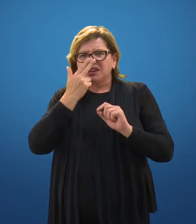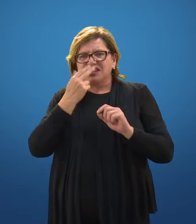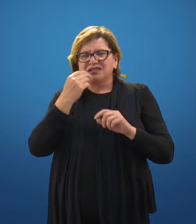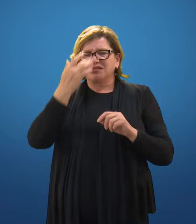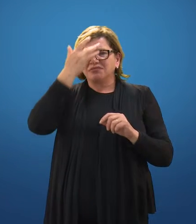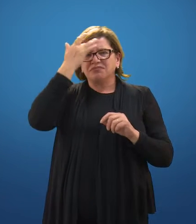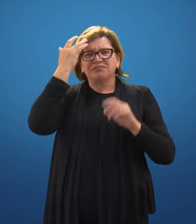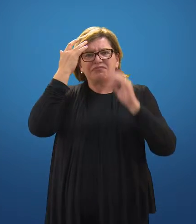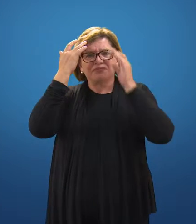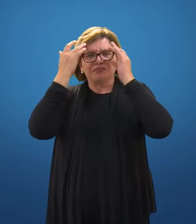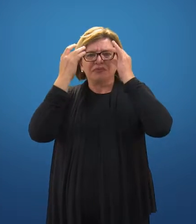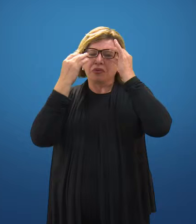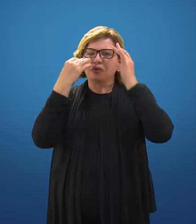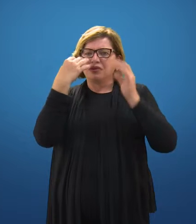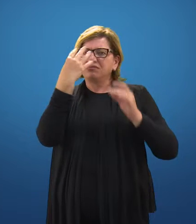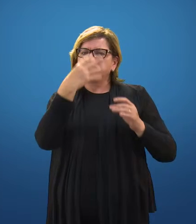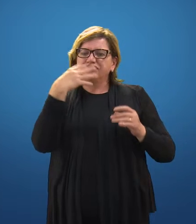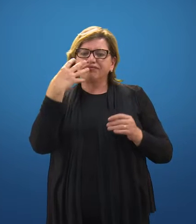desencantamento para o mundo.